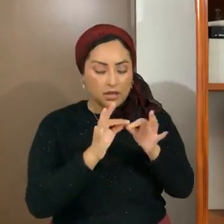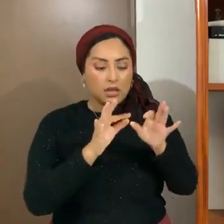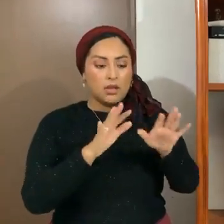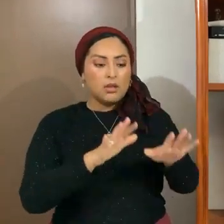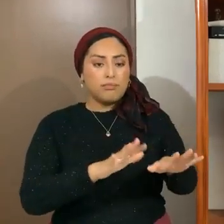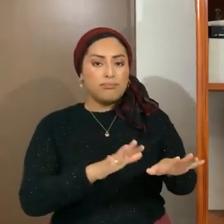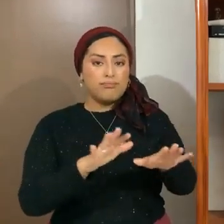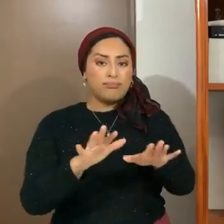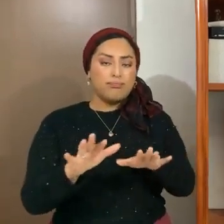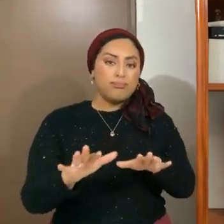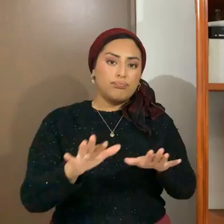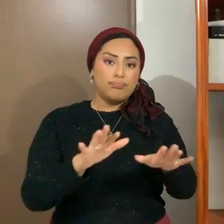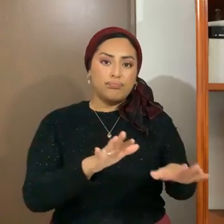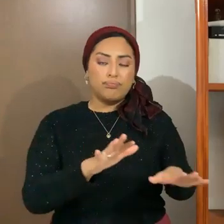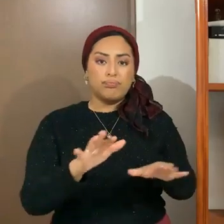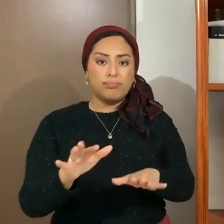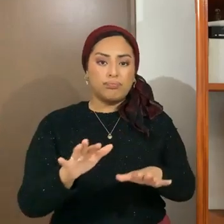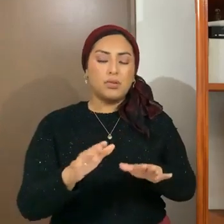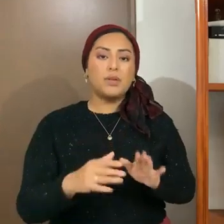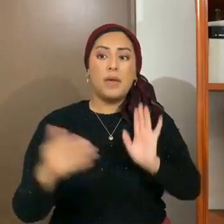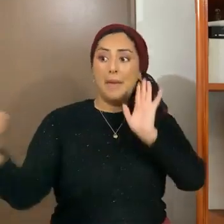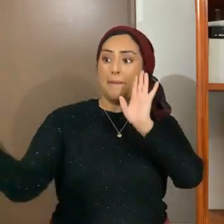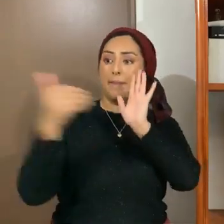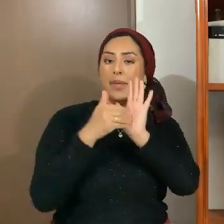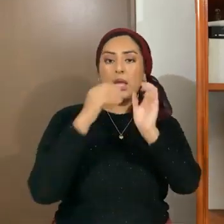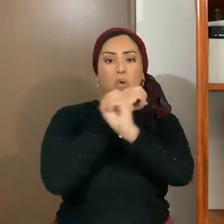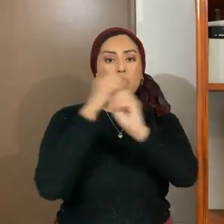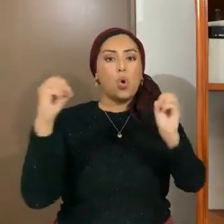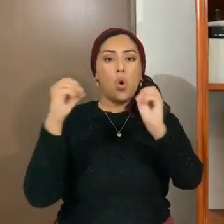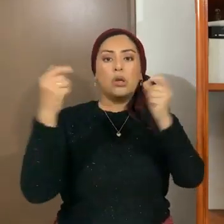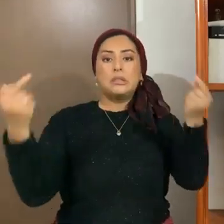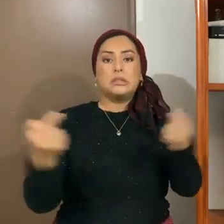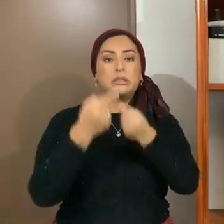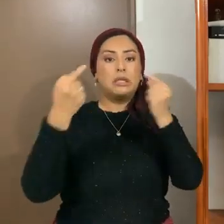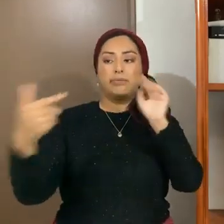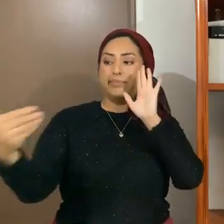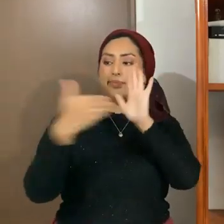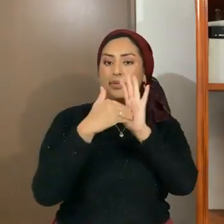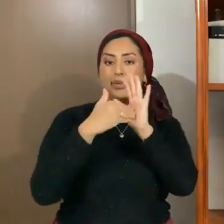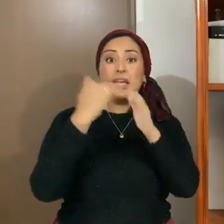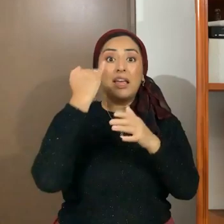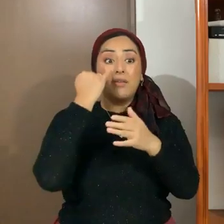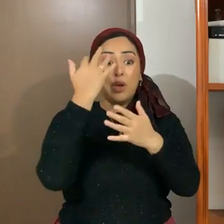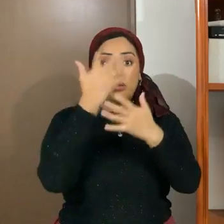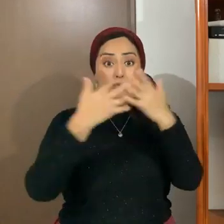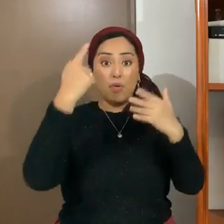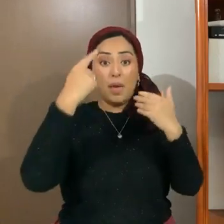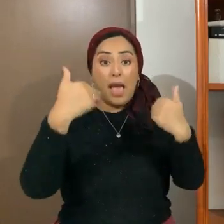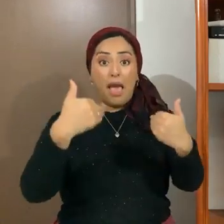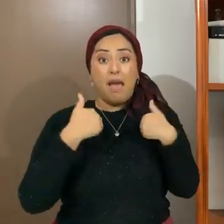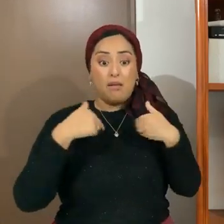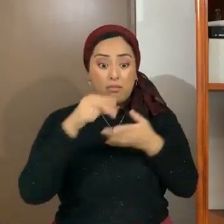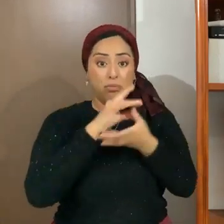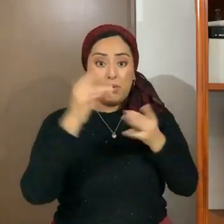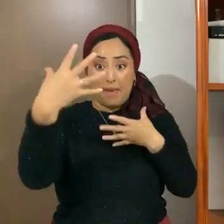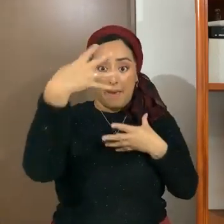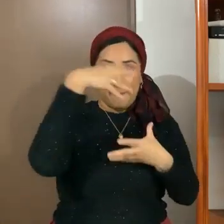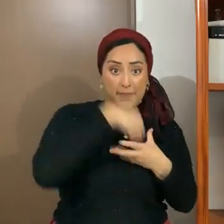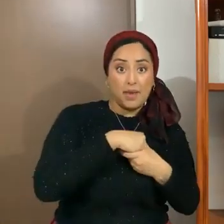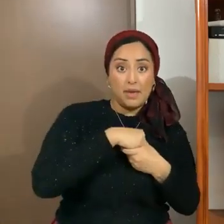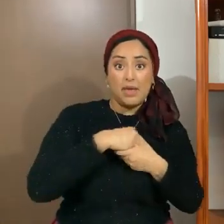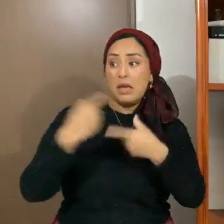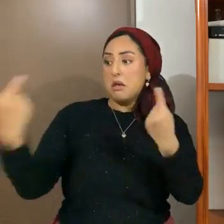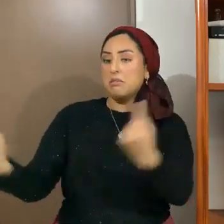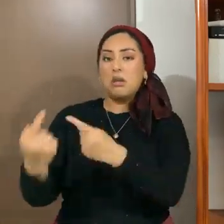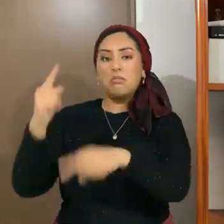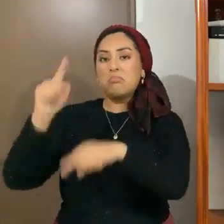templanza. Y dice, contra tales cosas no hay ley del pecado. Es decir, que si alguien tiene estos frutos del Ruach HaKodesh, no